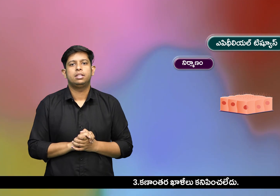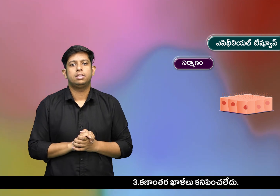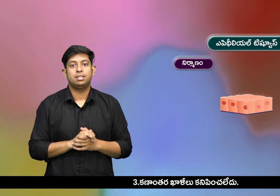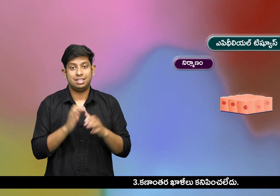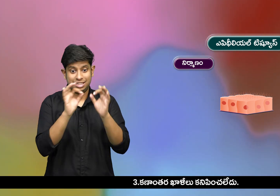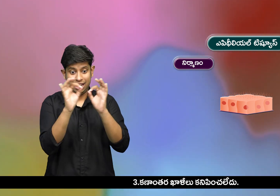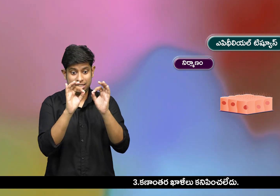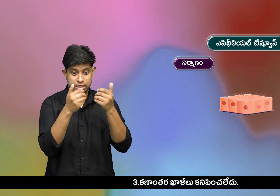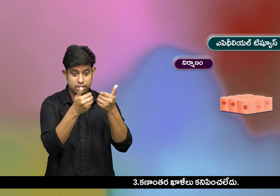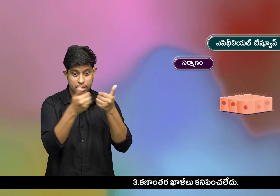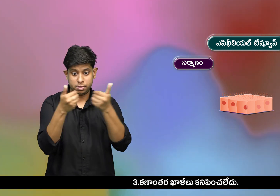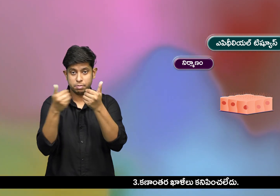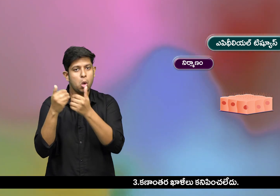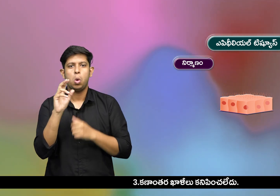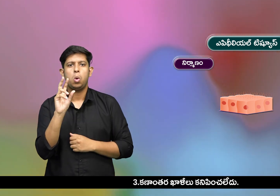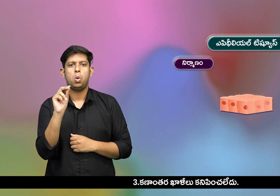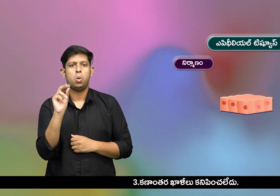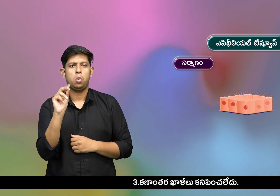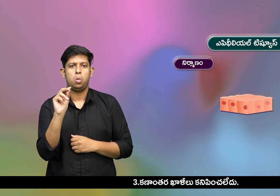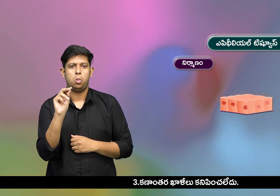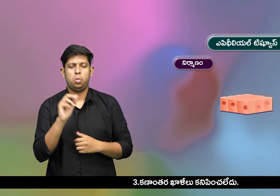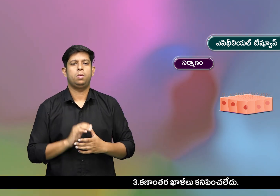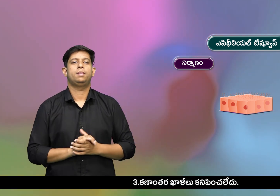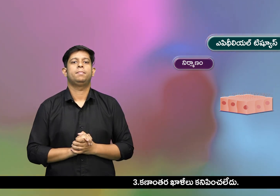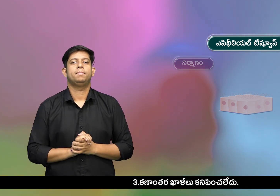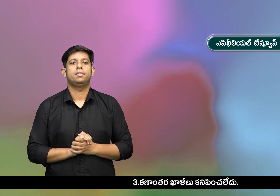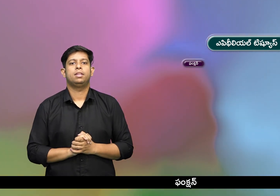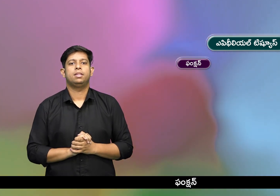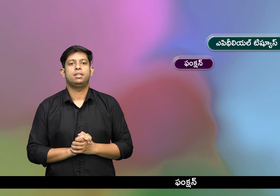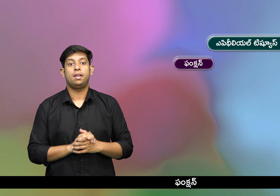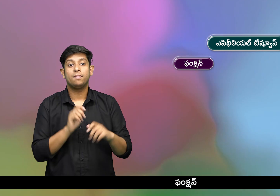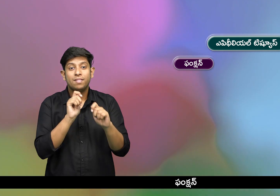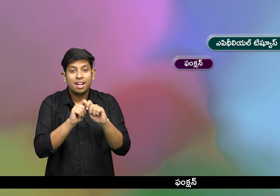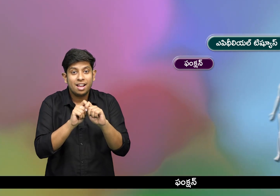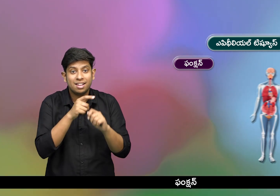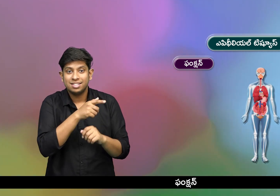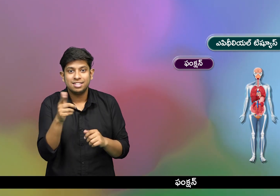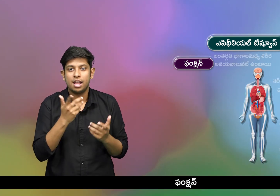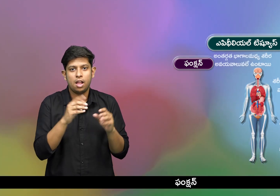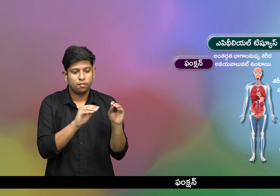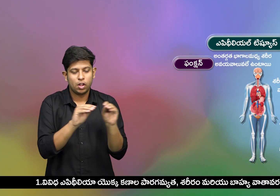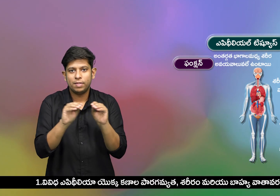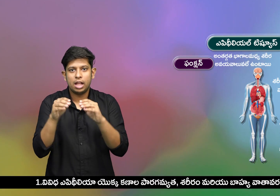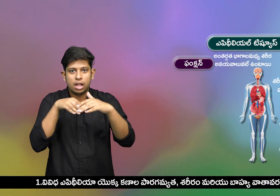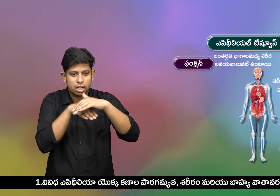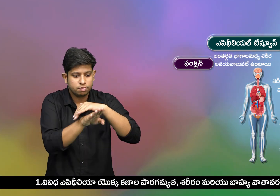3. కణాంతర ఖాళీలు కనిపించలేదు. ఫంక్షన్ 1.